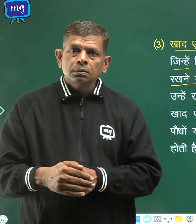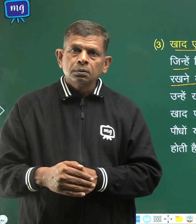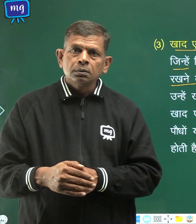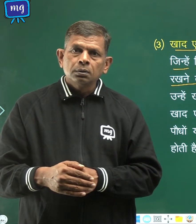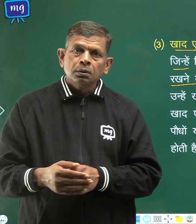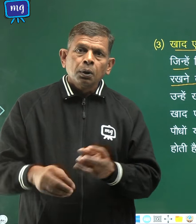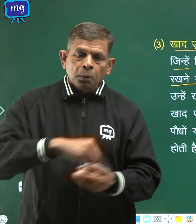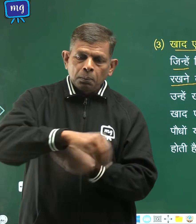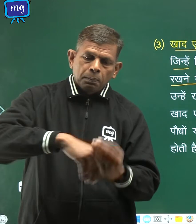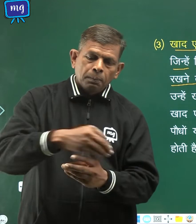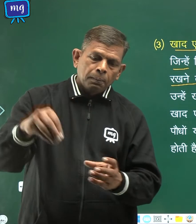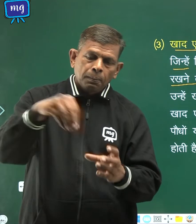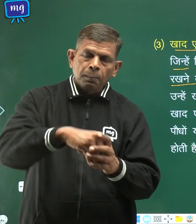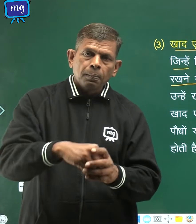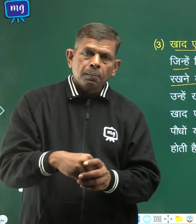मिलाया जाता है,